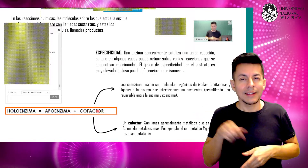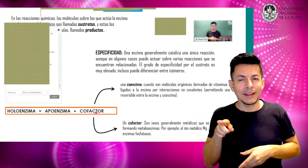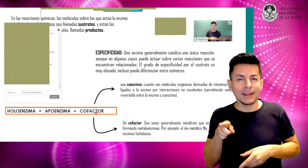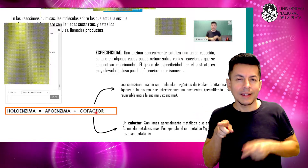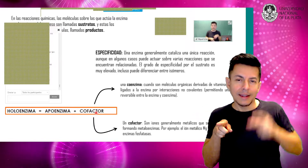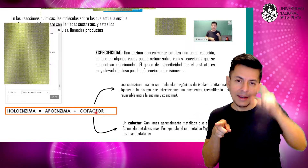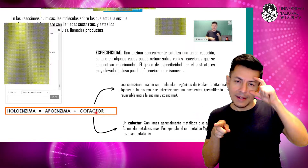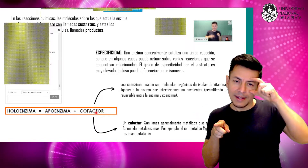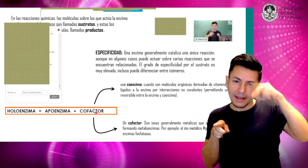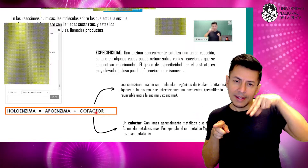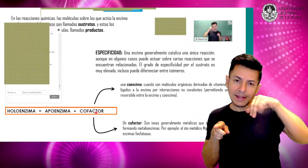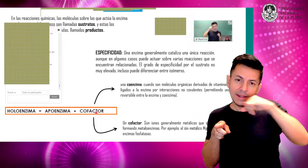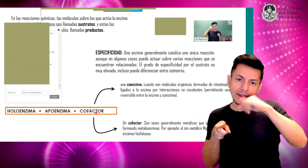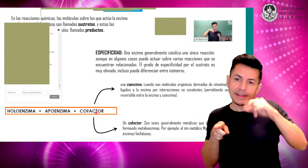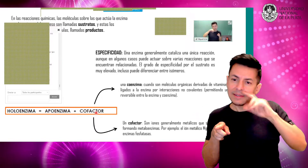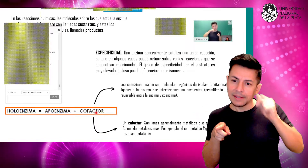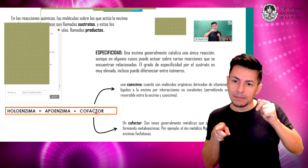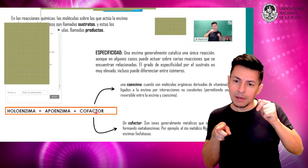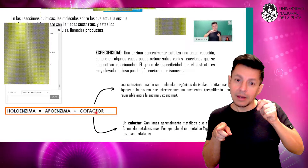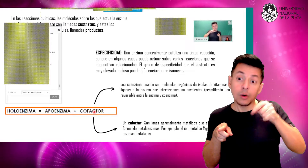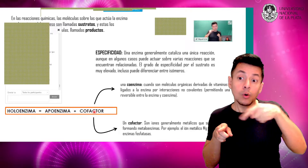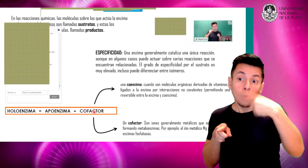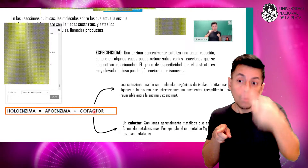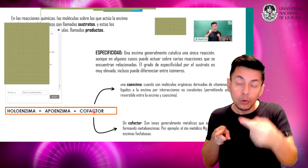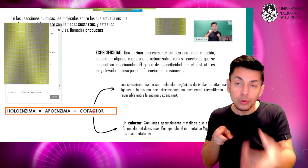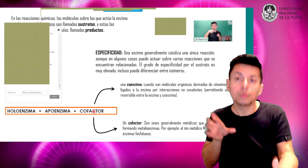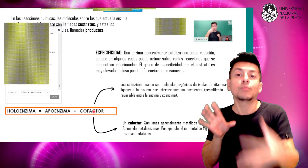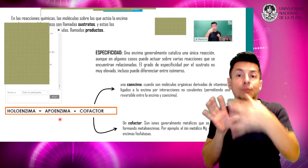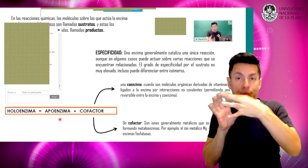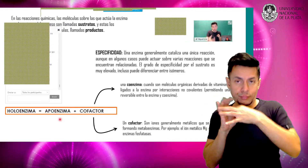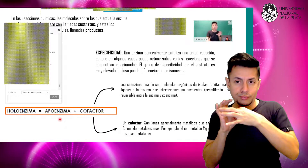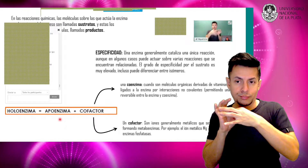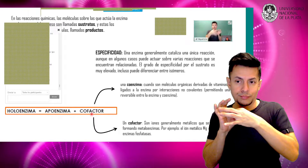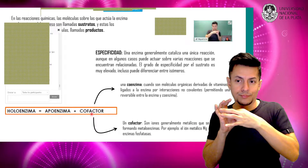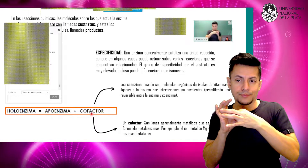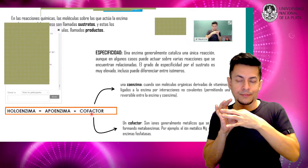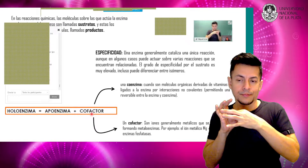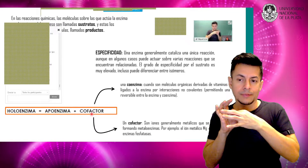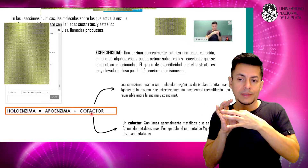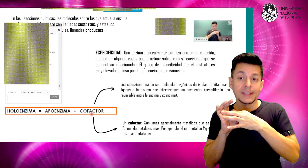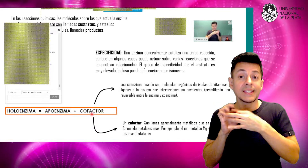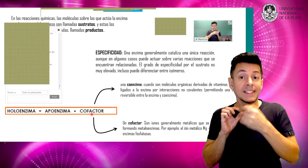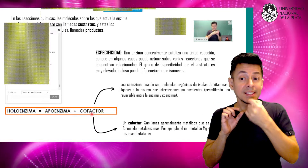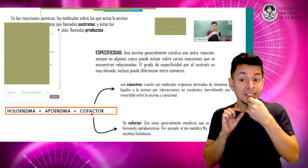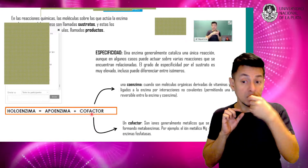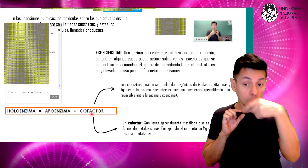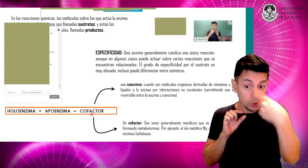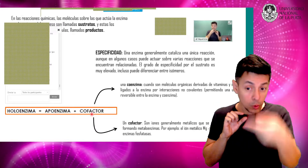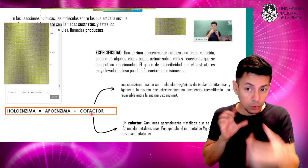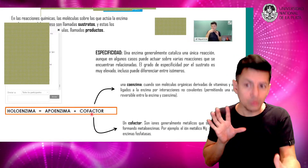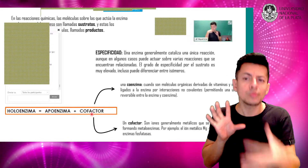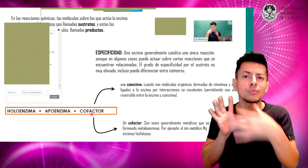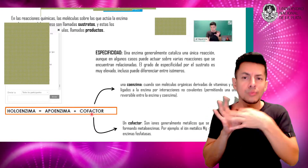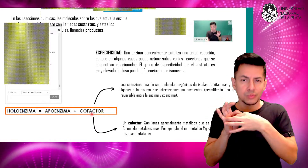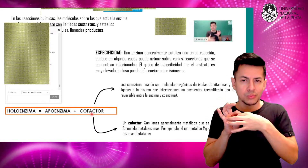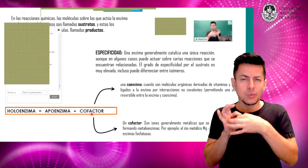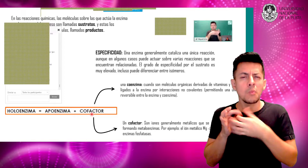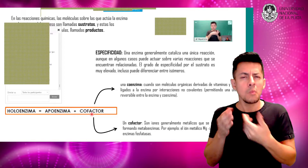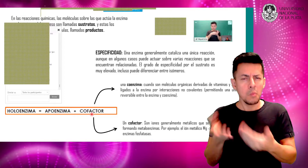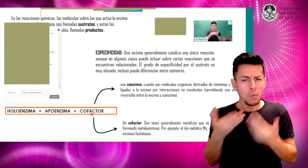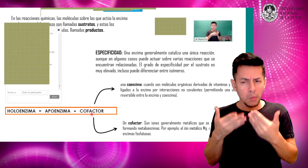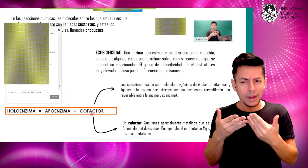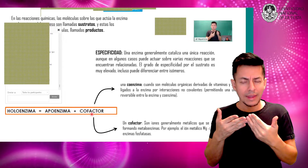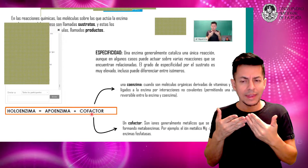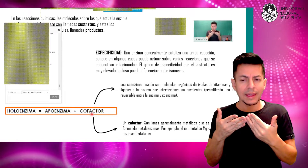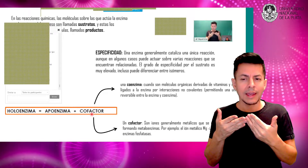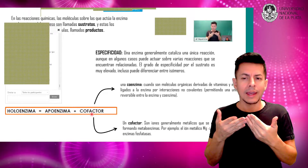que se le una otro compuesto químico, ¿sí? Cuando se le une, puede cumplir su función, puede catalizar